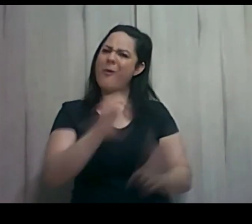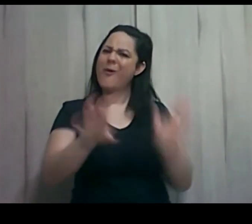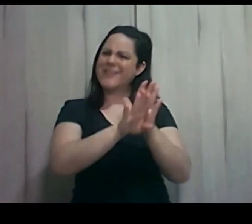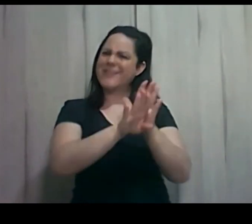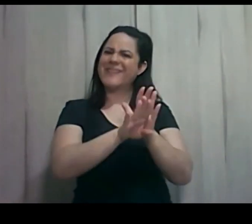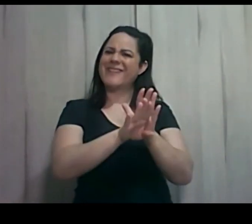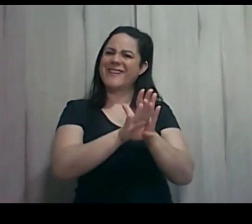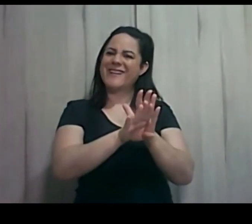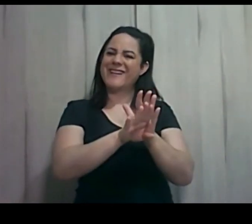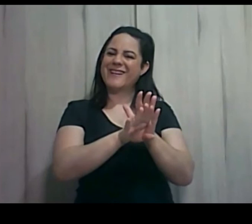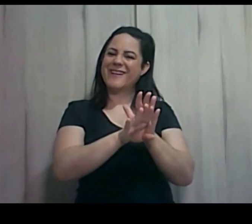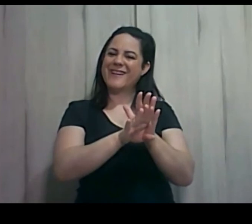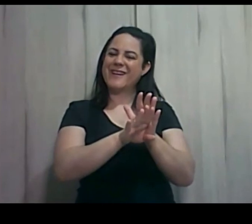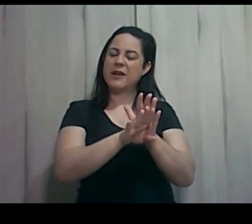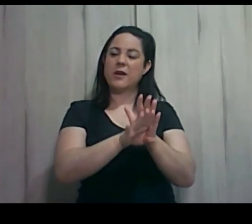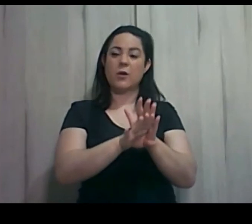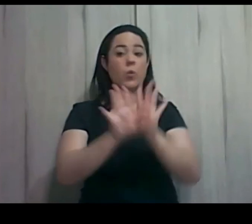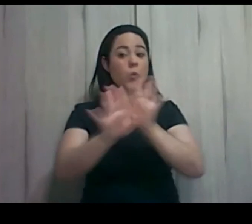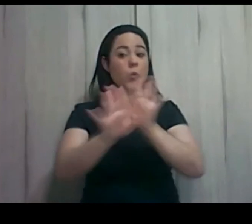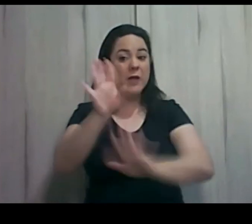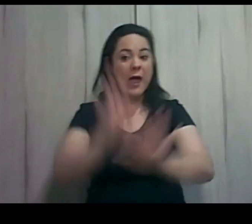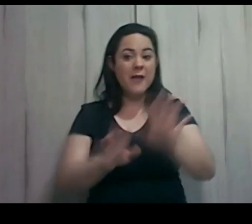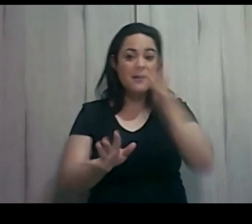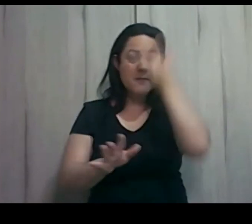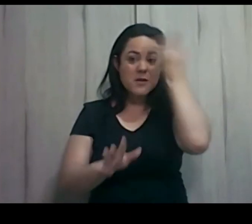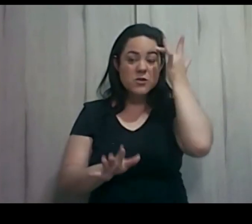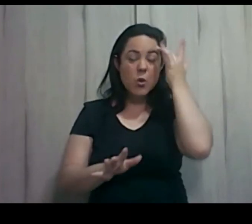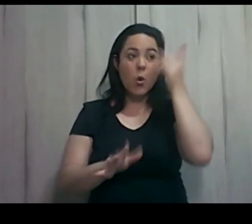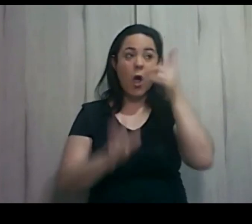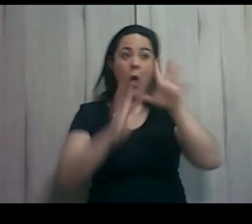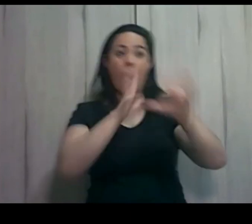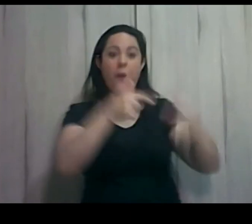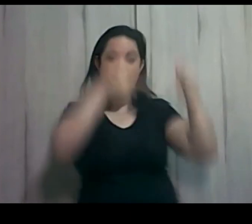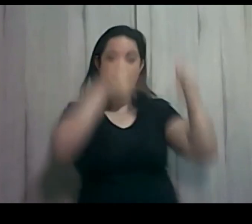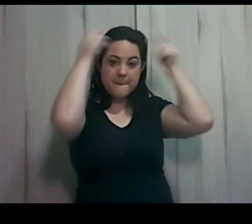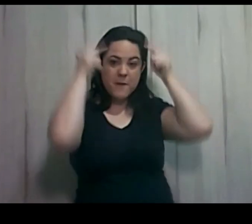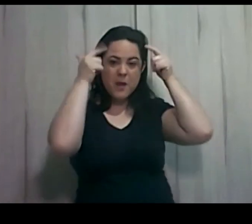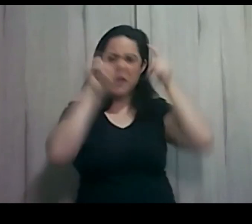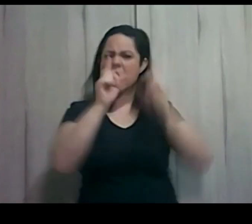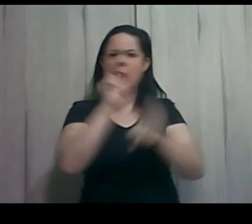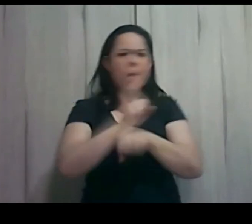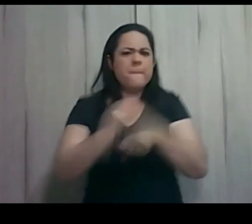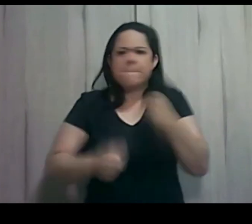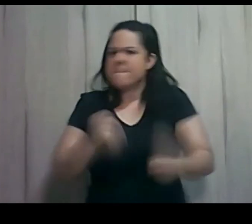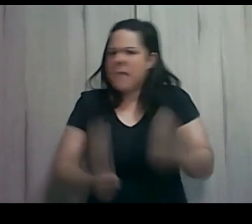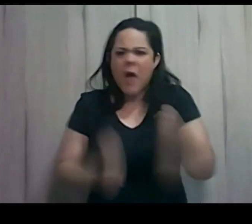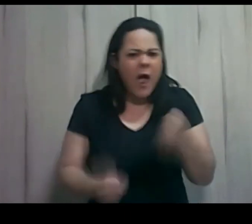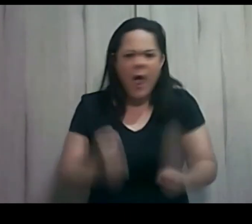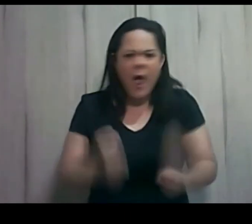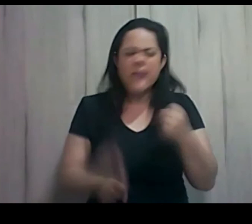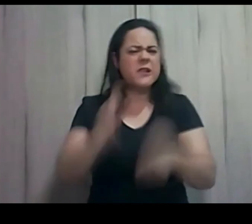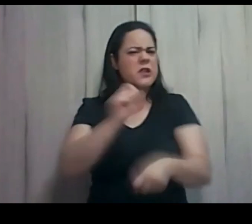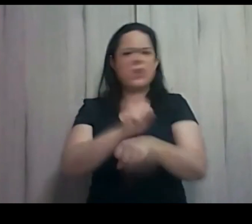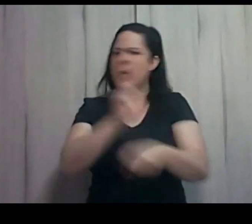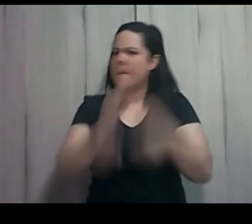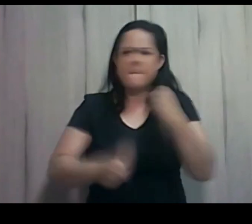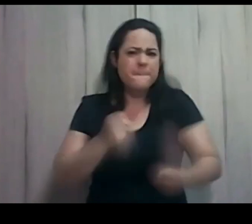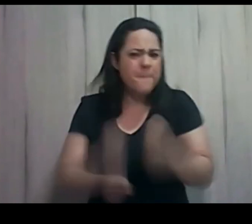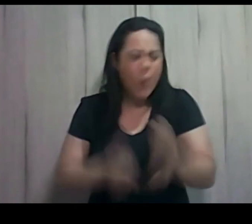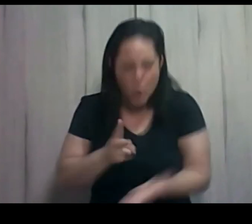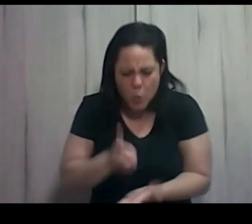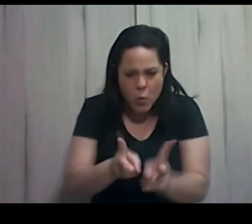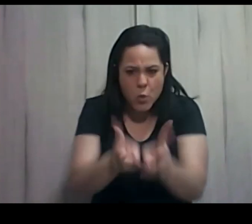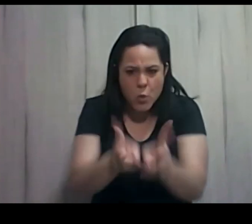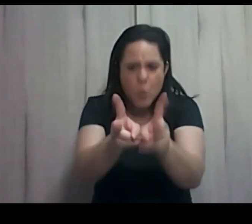Cuidado para que ninguém tome a sua coroa. Então, o que isso quer dizer? Não pare de correr. Não pare de correr. Continue a